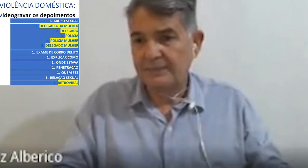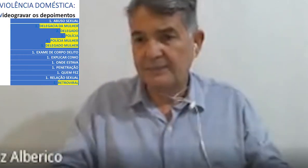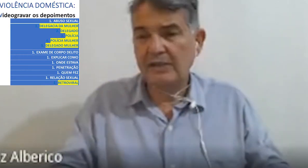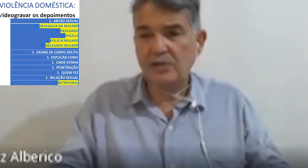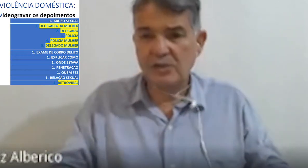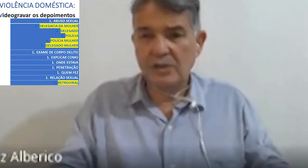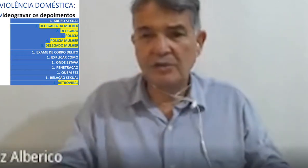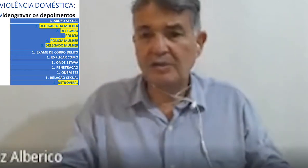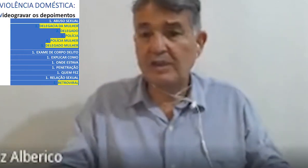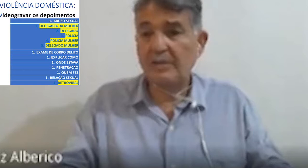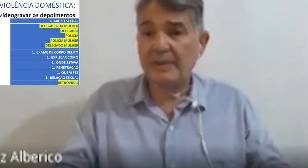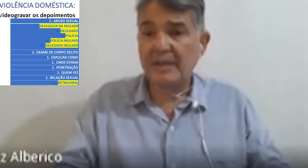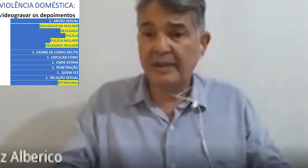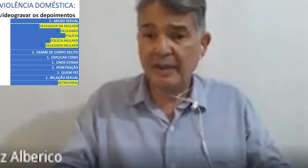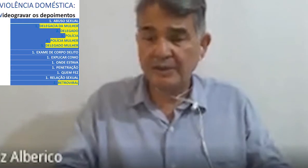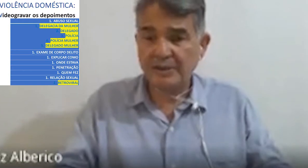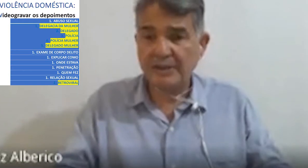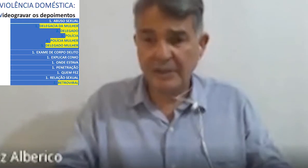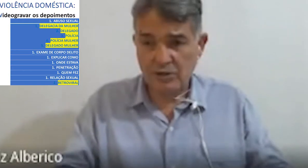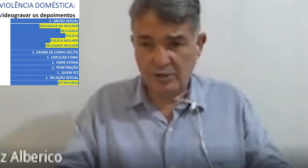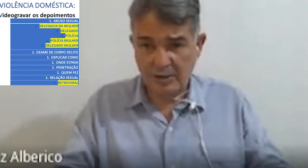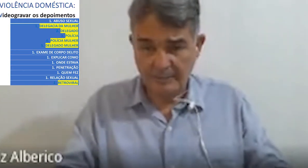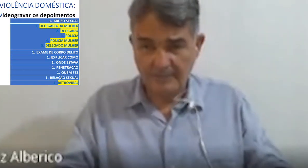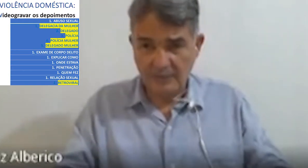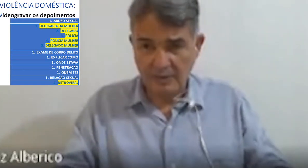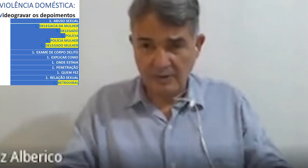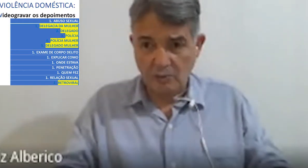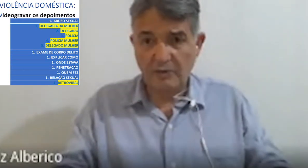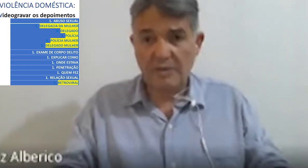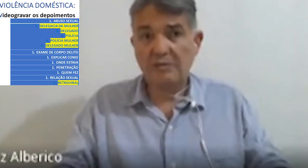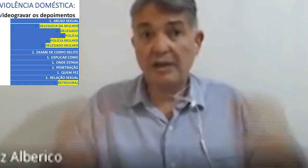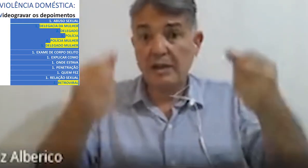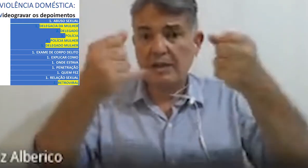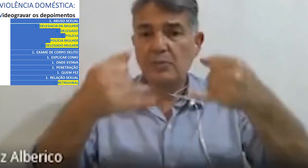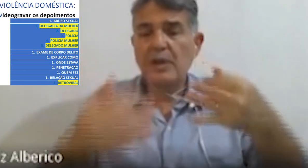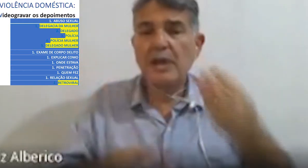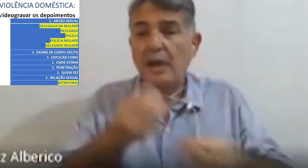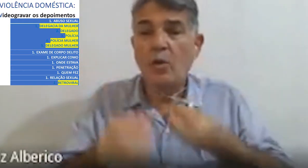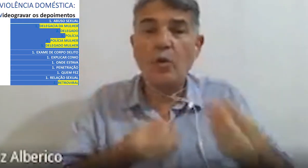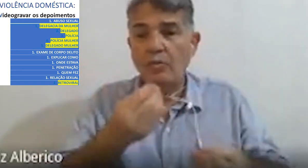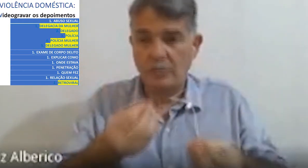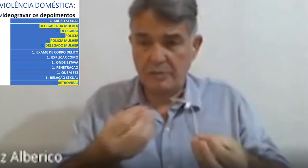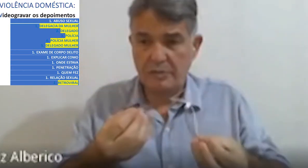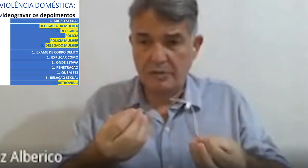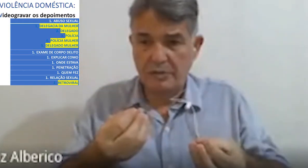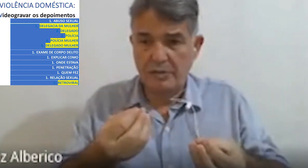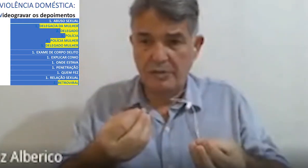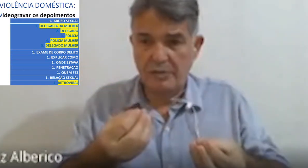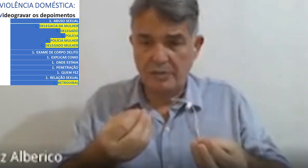na discussão, não adianta apresentar, não adianta questionar. Quando você vai, explica como.